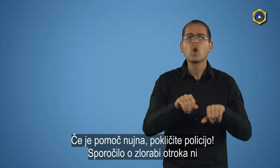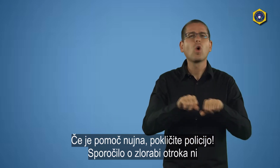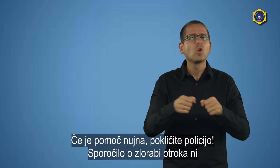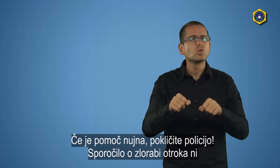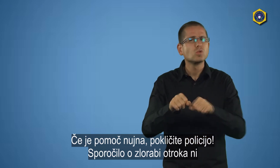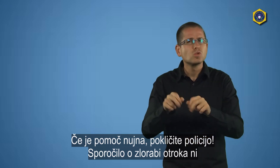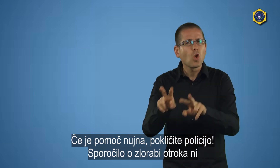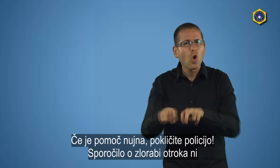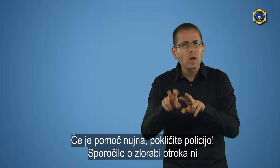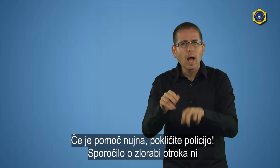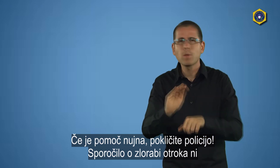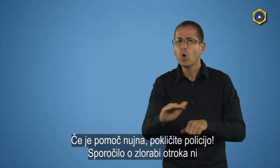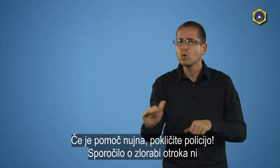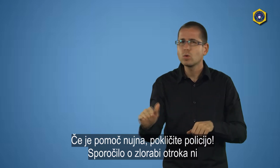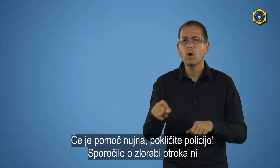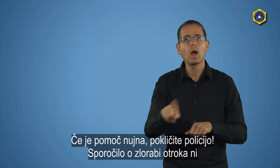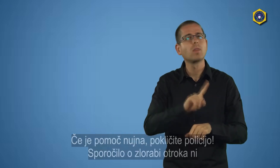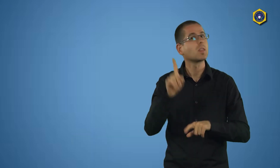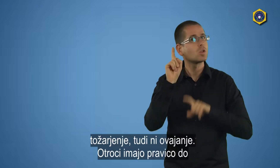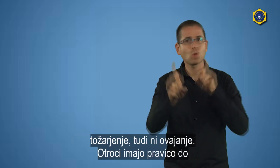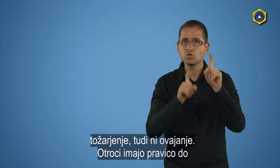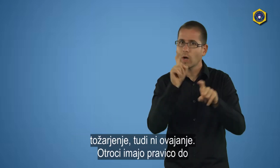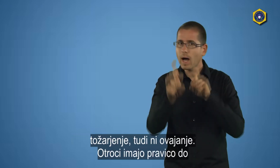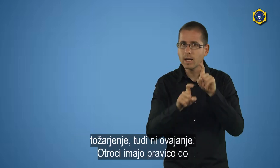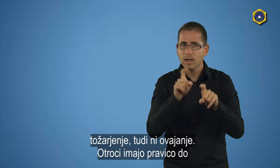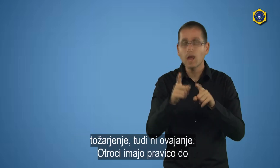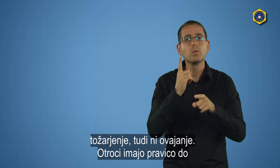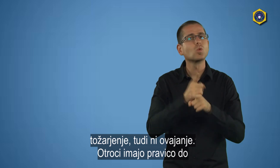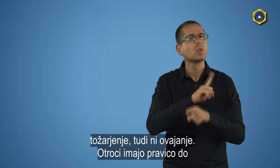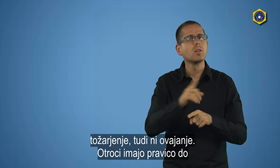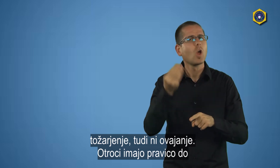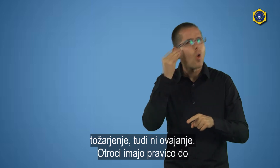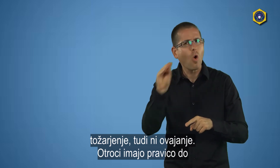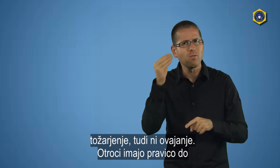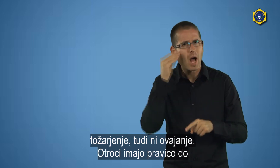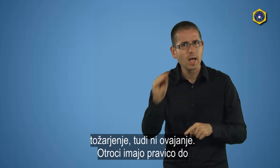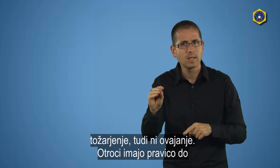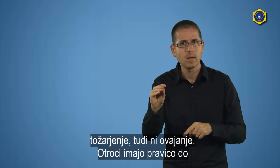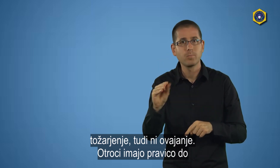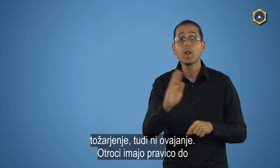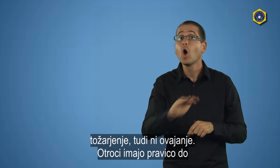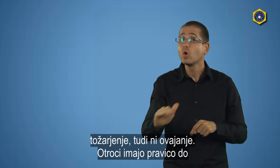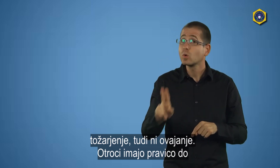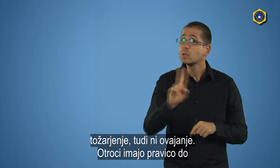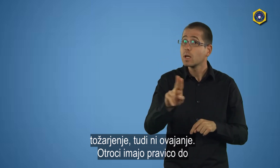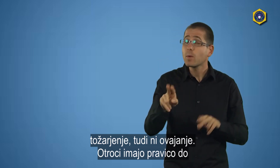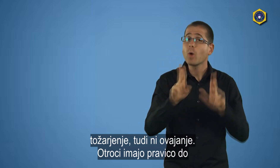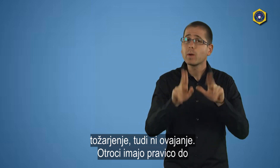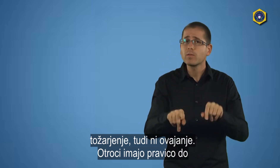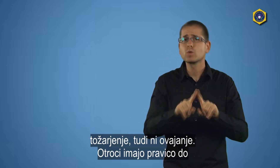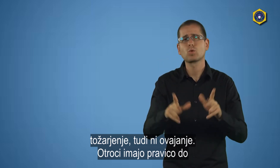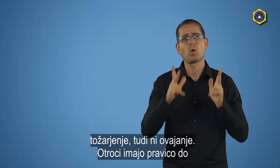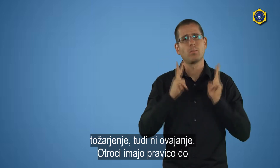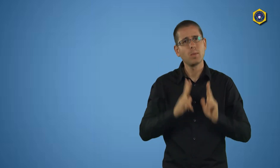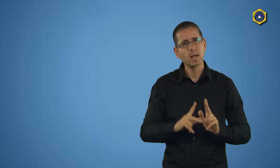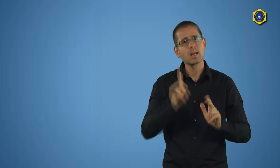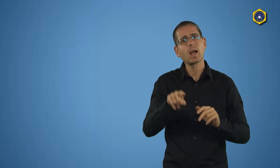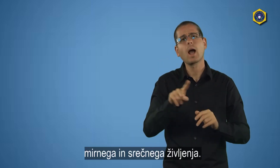Sporočilo o zlorabi otroka ni tožarjenje, tudi ni ovajanje. Otroci imajo pravico do mirnega